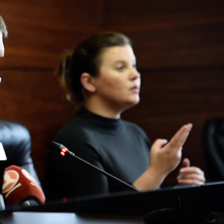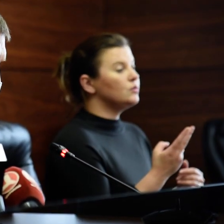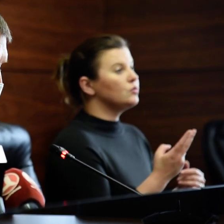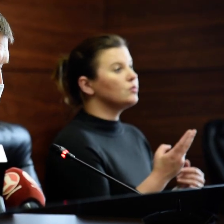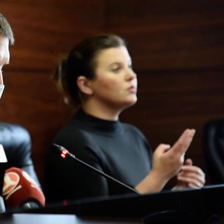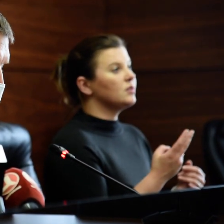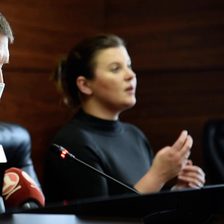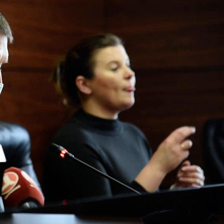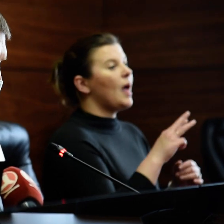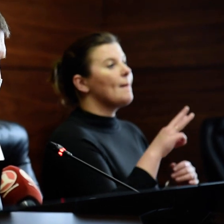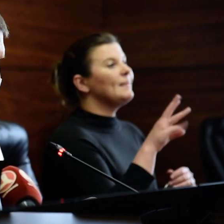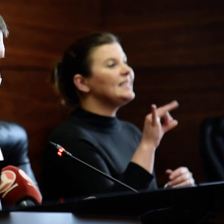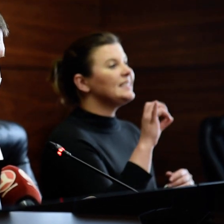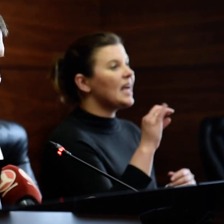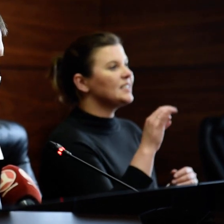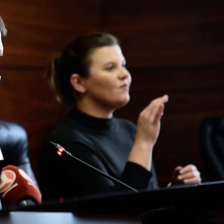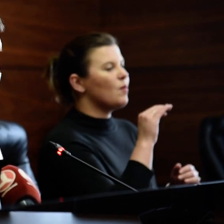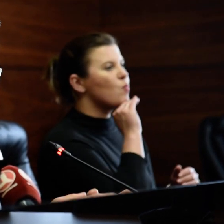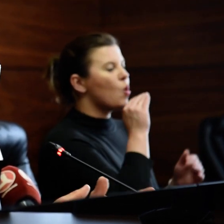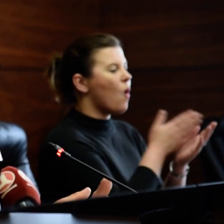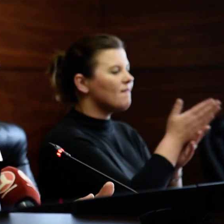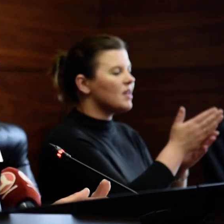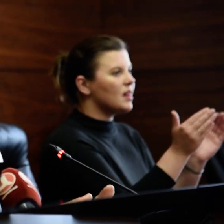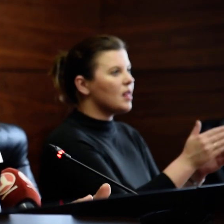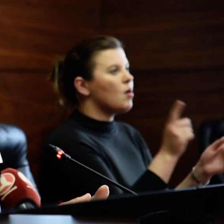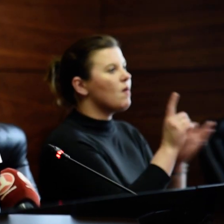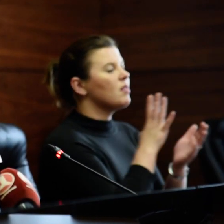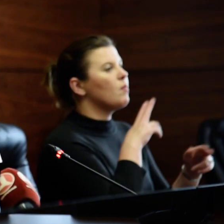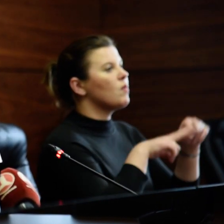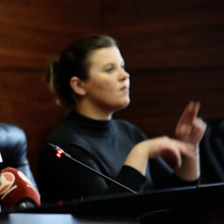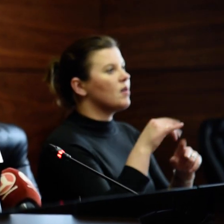міністерств профільних, так, що вона має бути побудована саме на базі ДСНС.